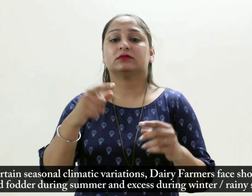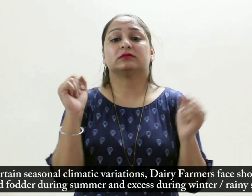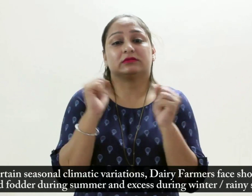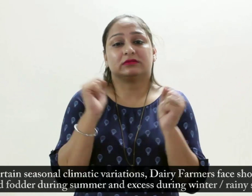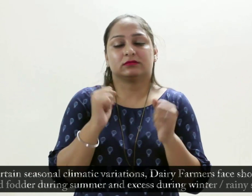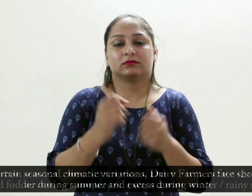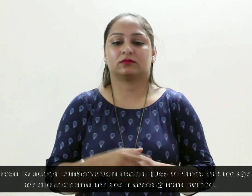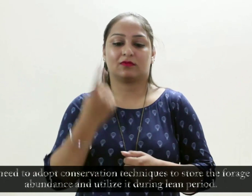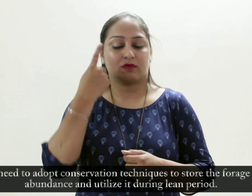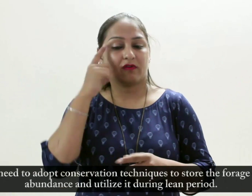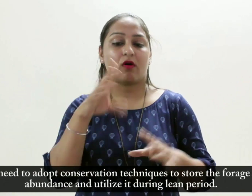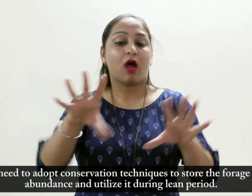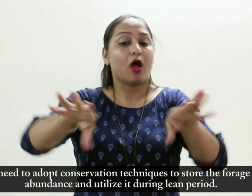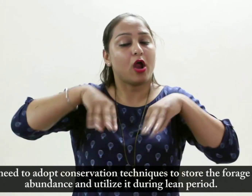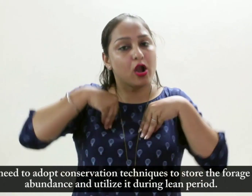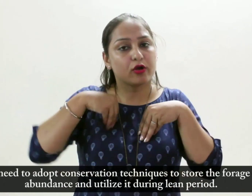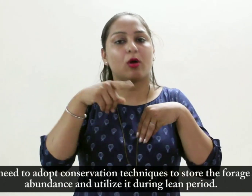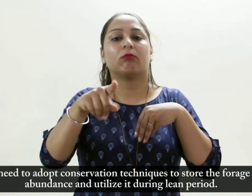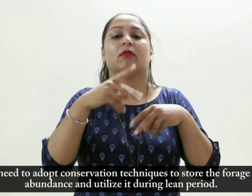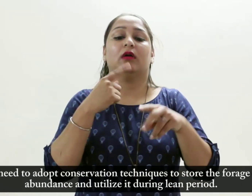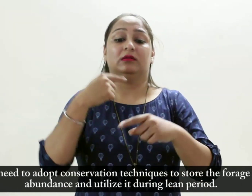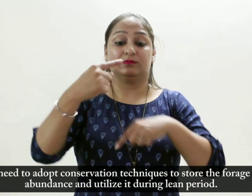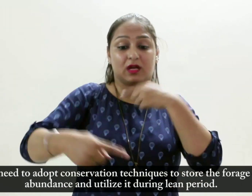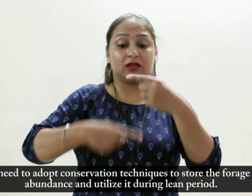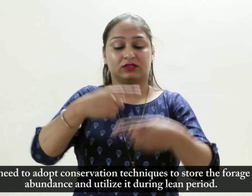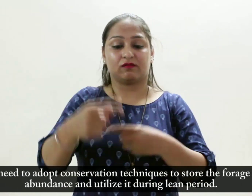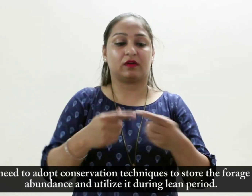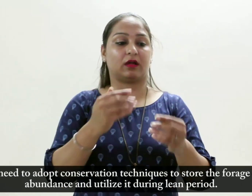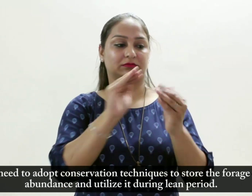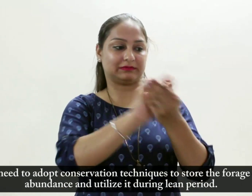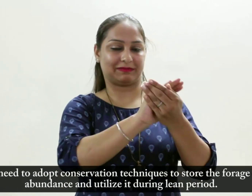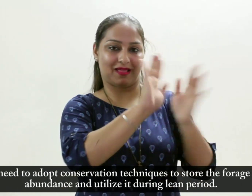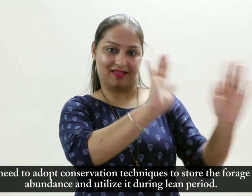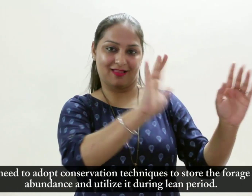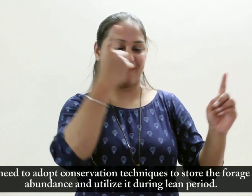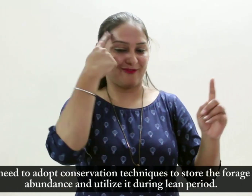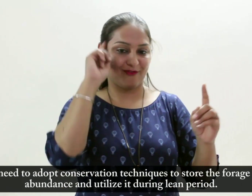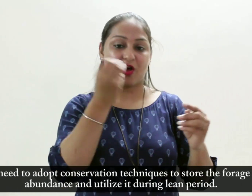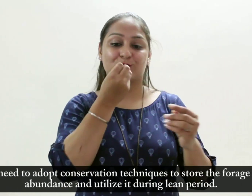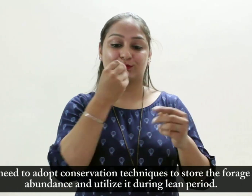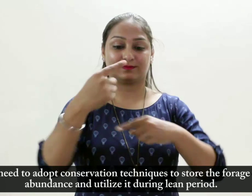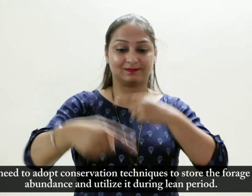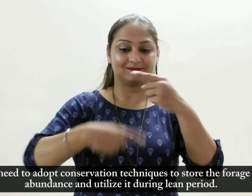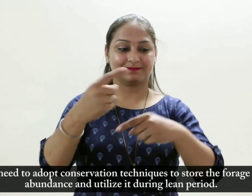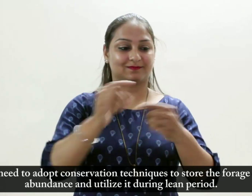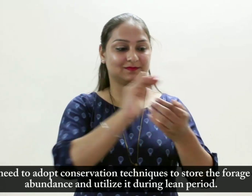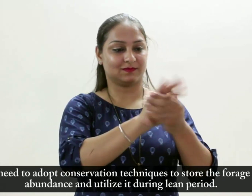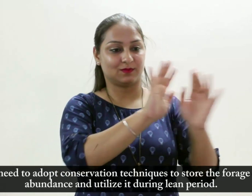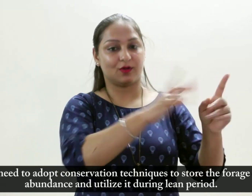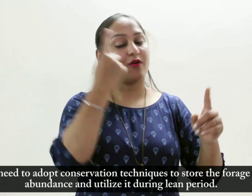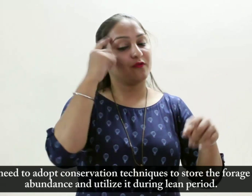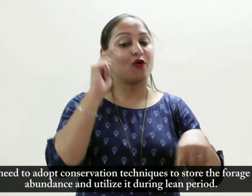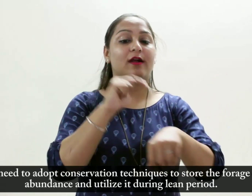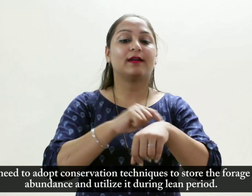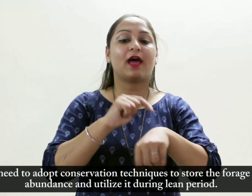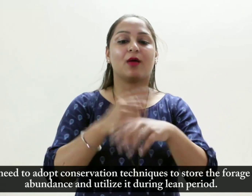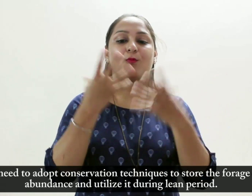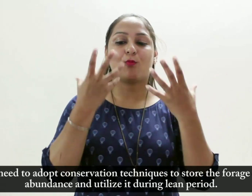पड़ता है और सर्दियों या बरसात के मौसम में अधिक होता है। इसलिए उन्हें बहुतायत के दौरान